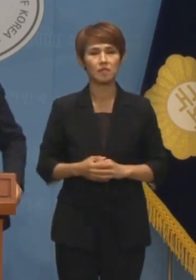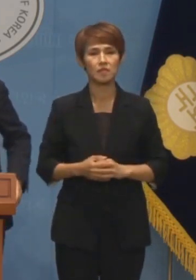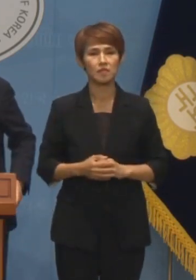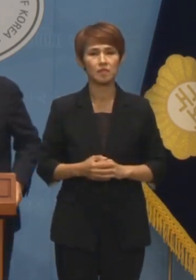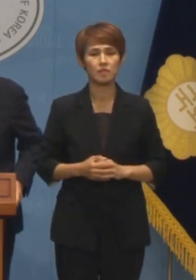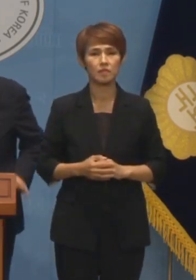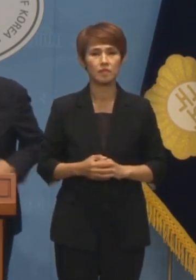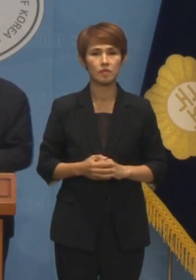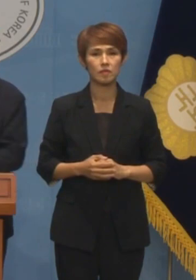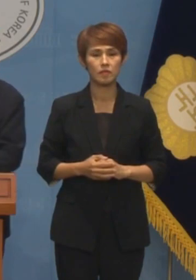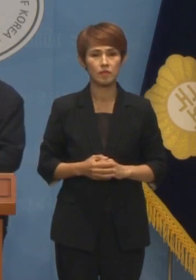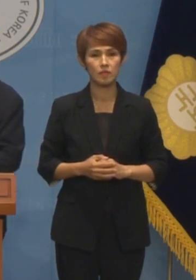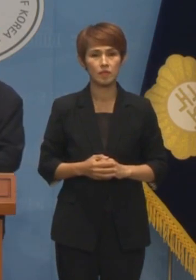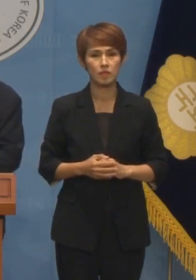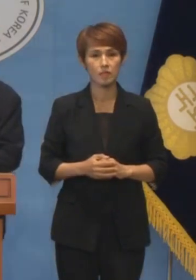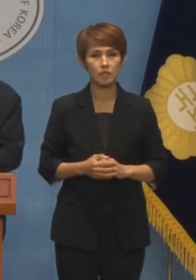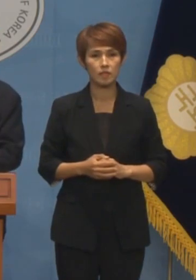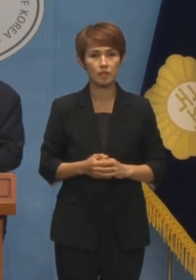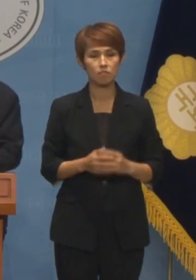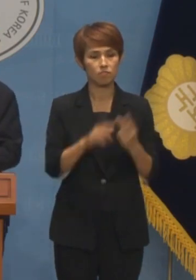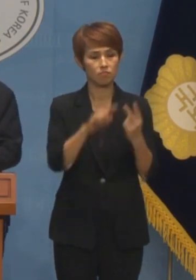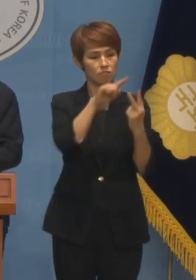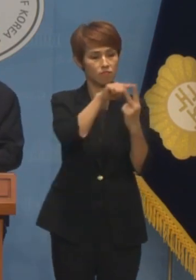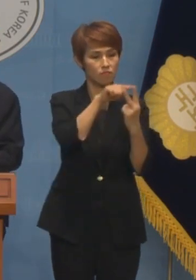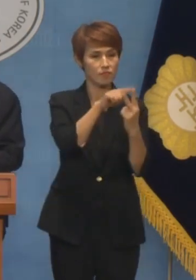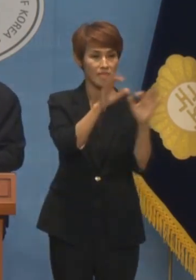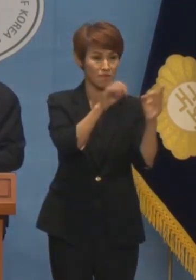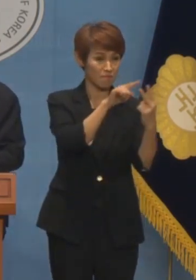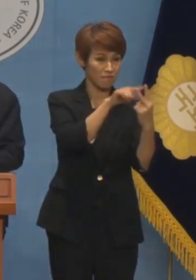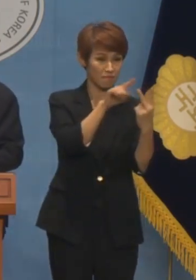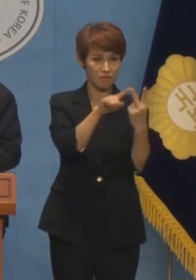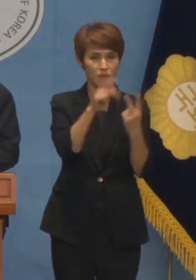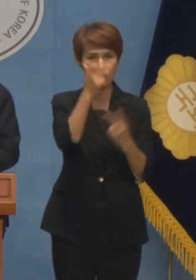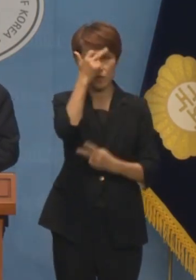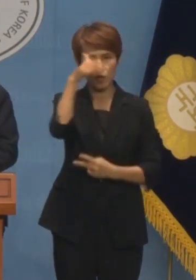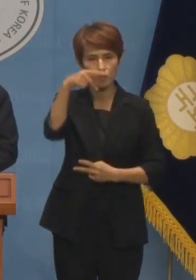인물을 최동식 경찰관으로 지칭을 합니다. 한번 보십시오.